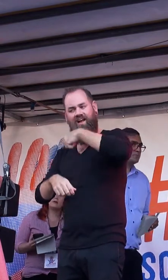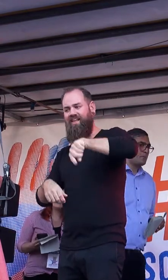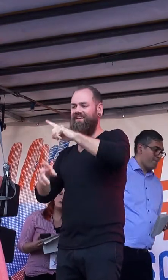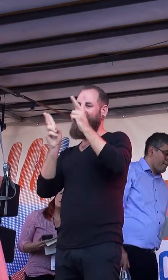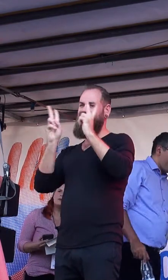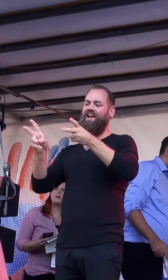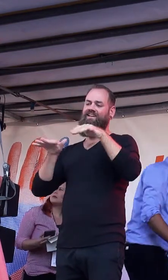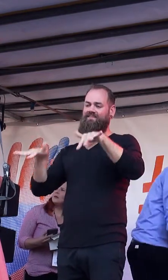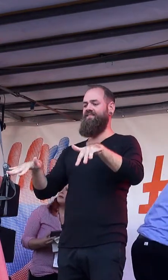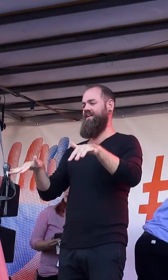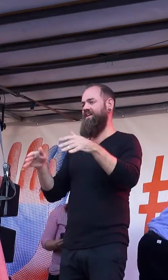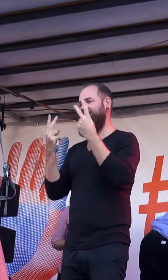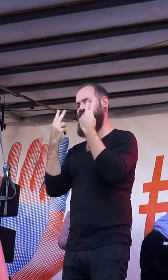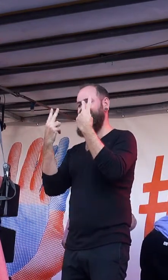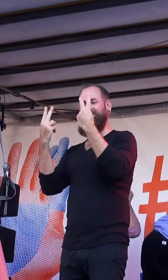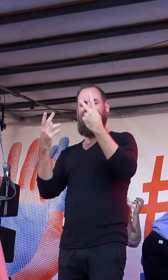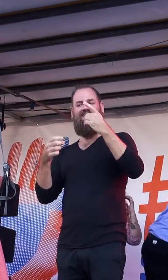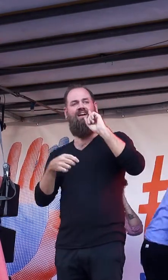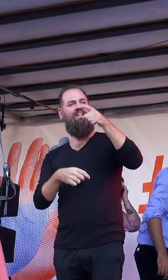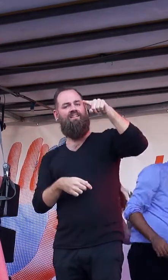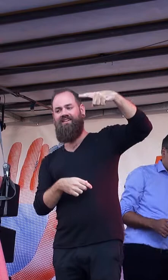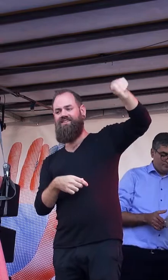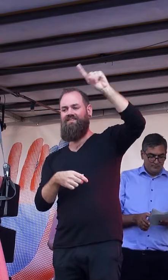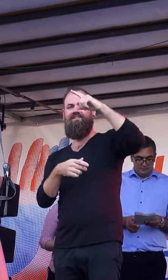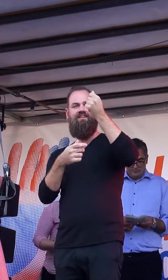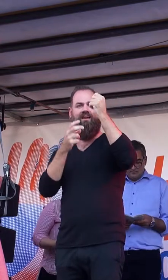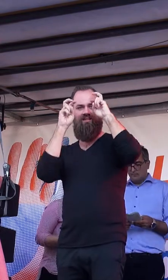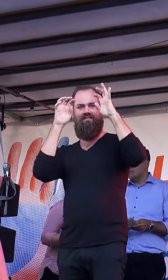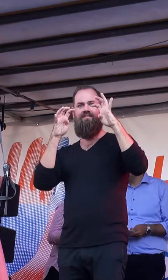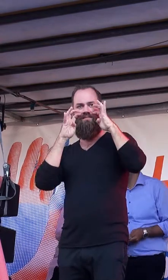Spekulanten und die Profitgier der Investoren.